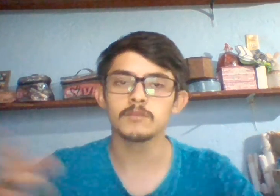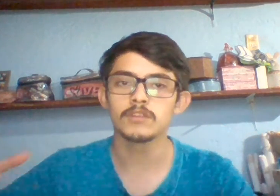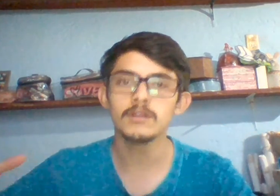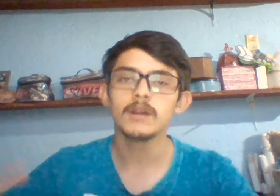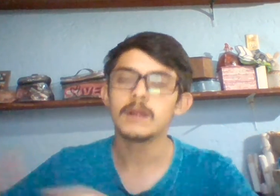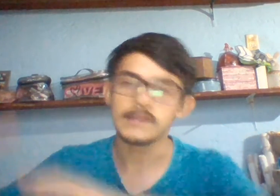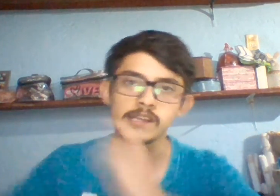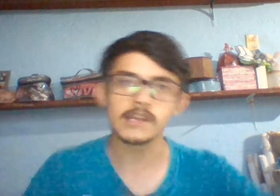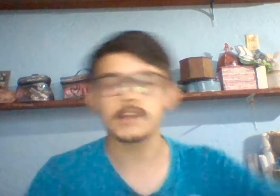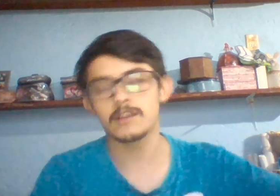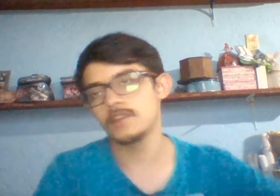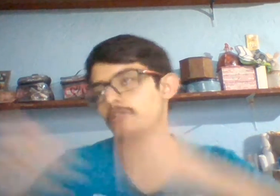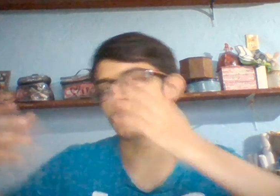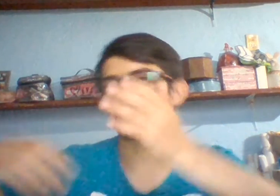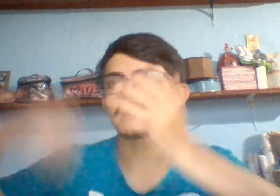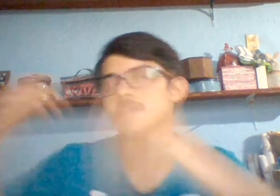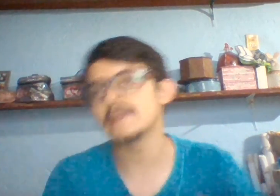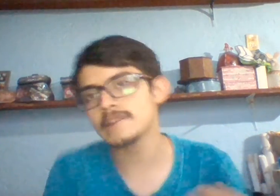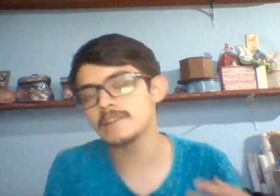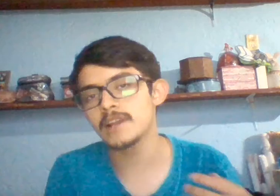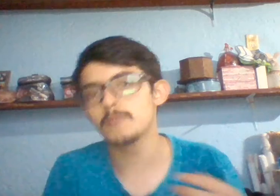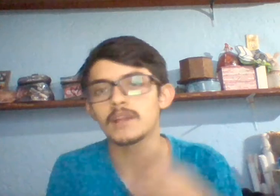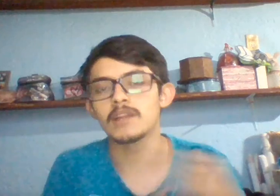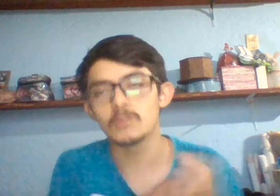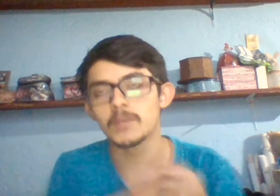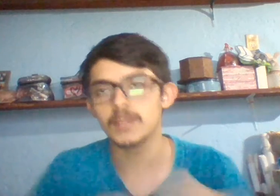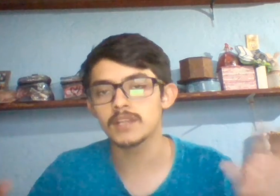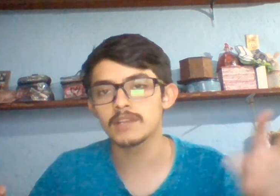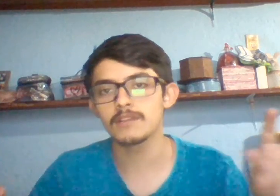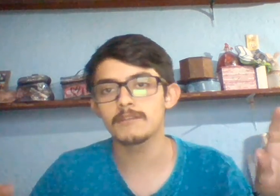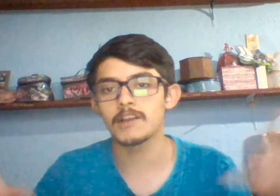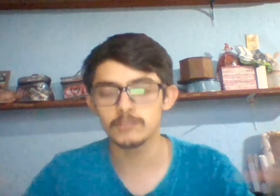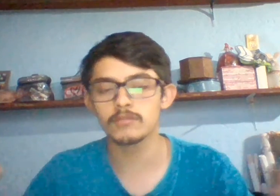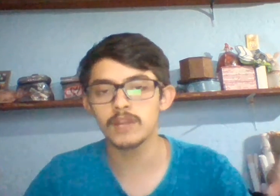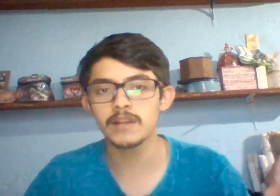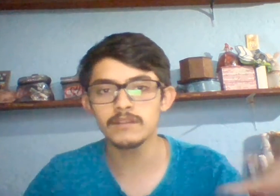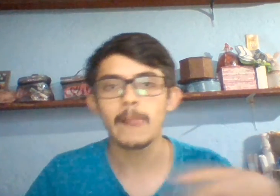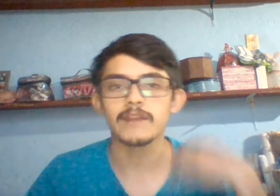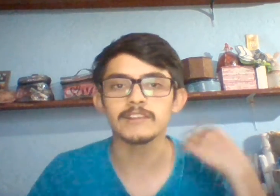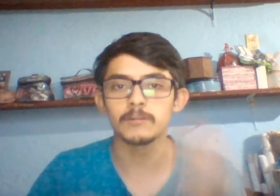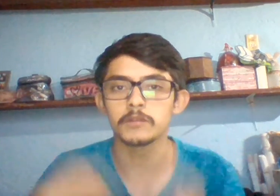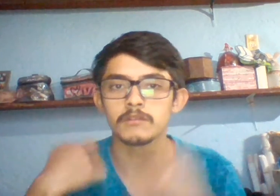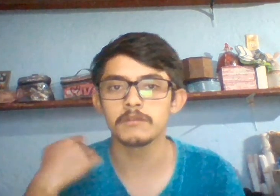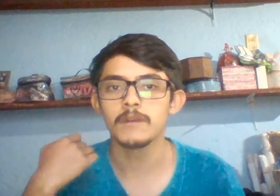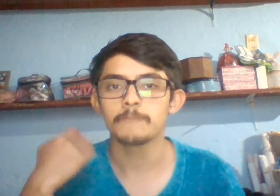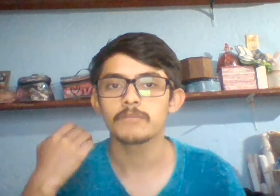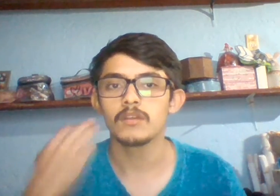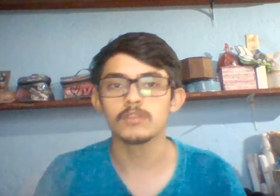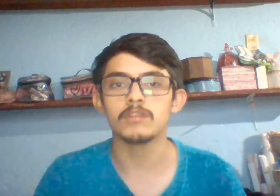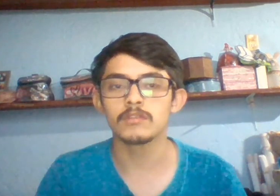motor y ahora sí que se la trae hacia él para que lo mande a otros lugares y así el motor no